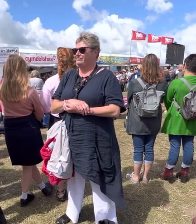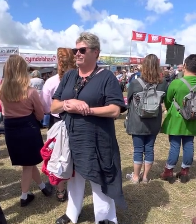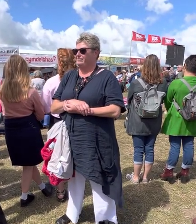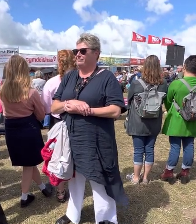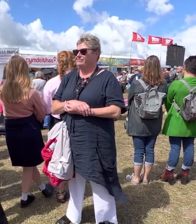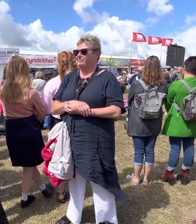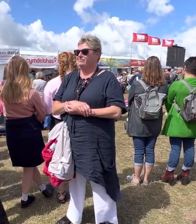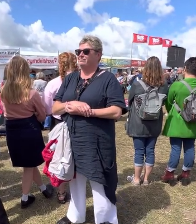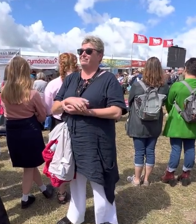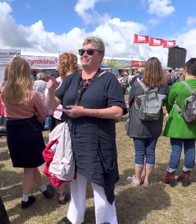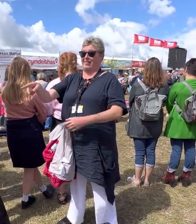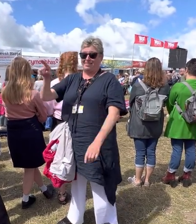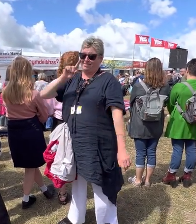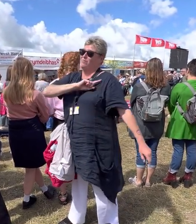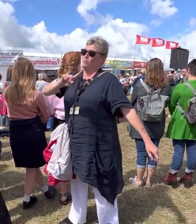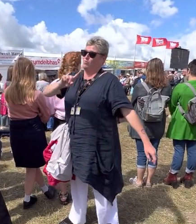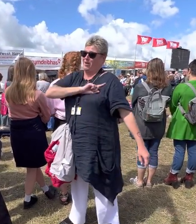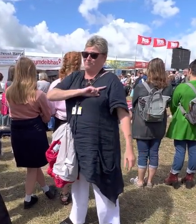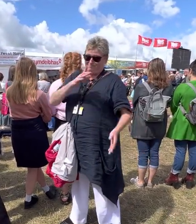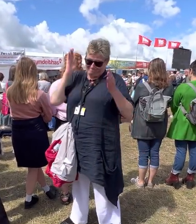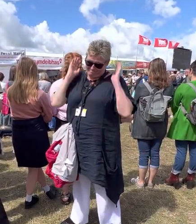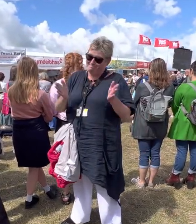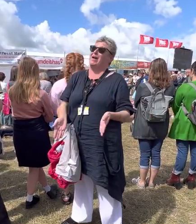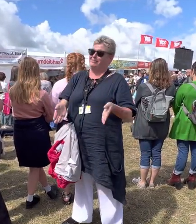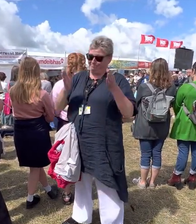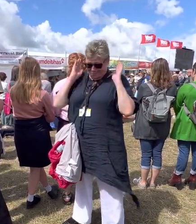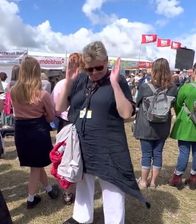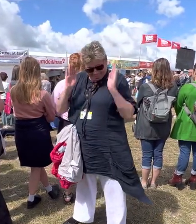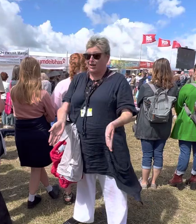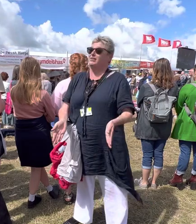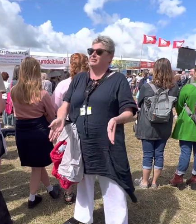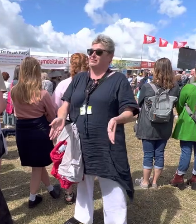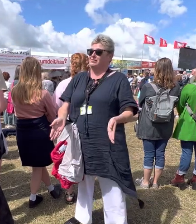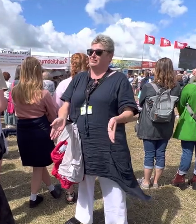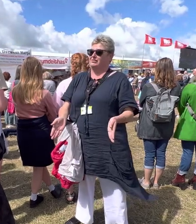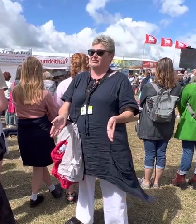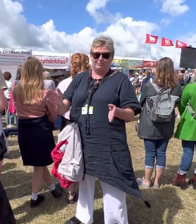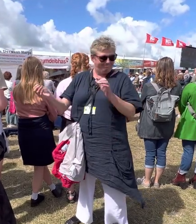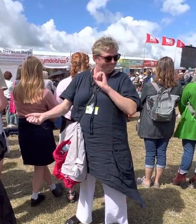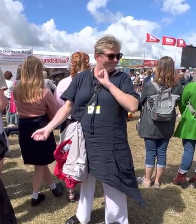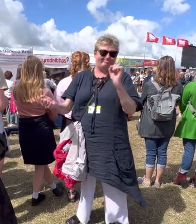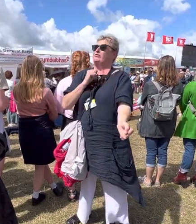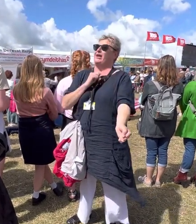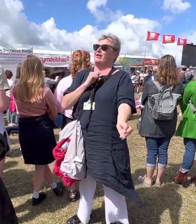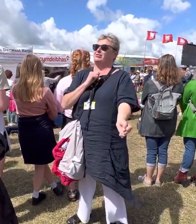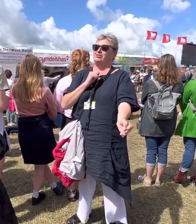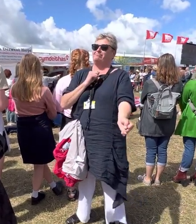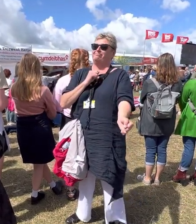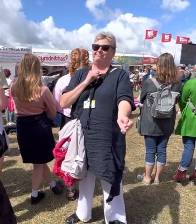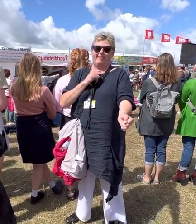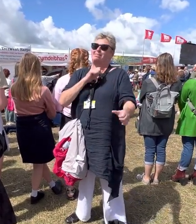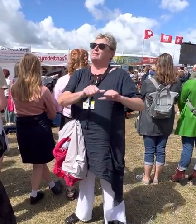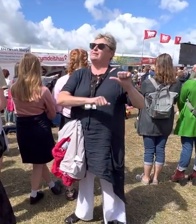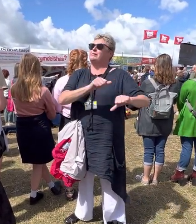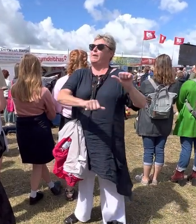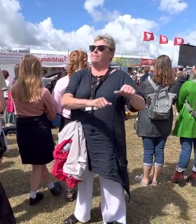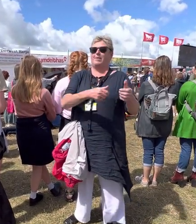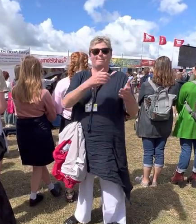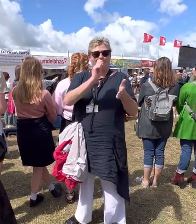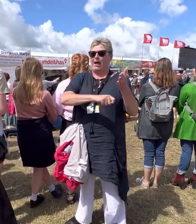A dyna pam mae'n rhaid i ni drawsnewid y system dau eiddo gyfan. Drwy anghenion lleol